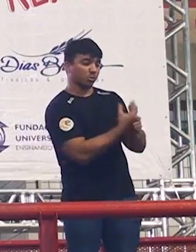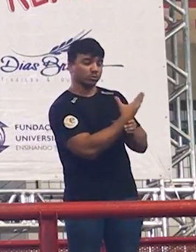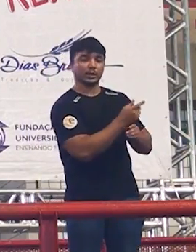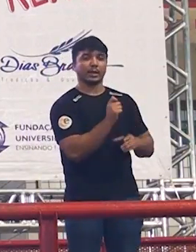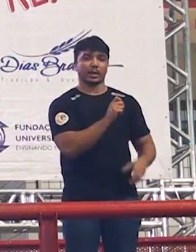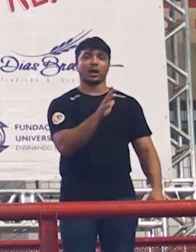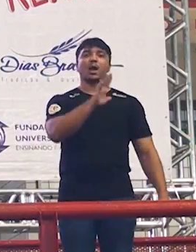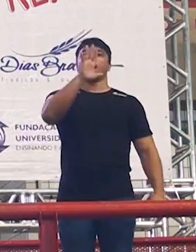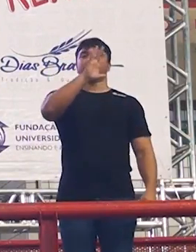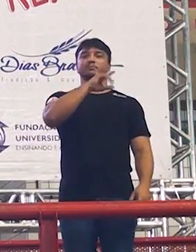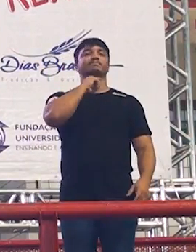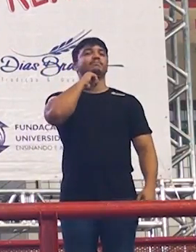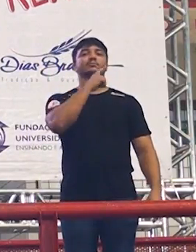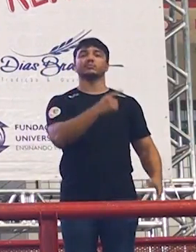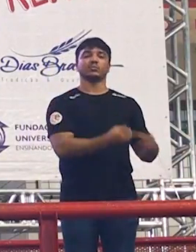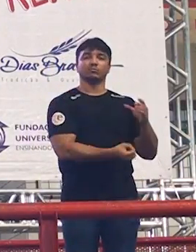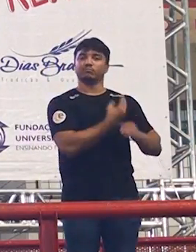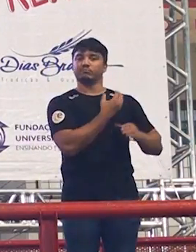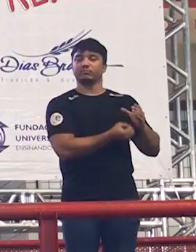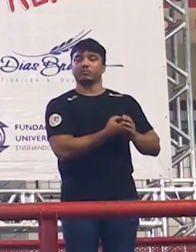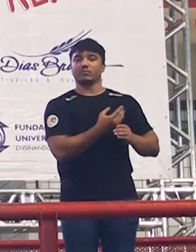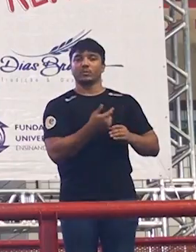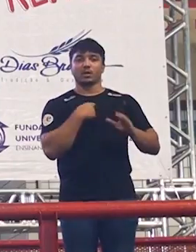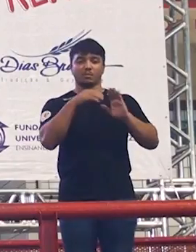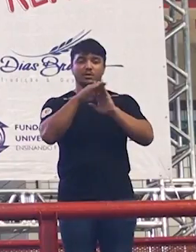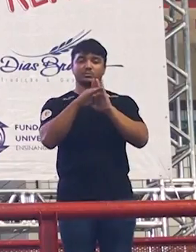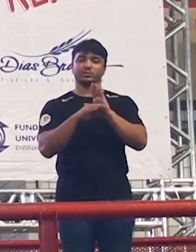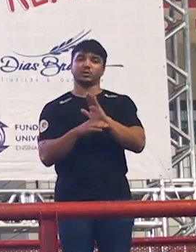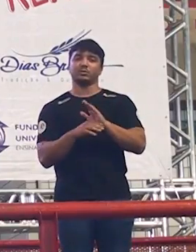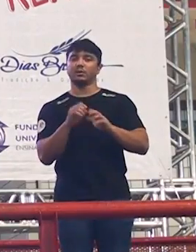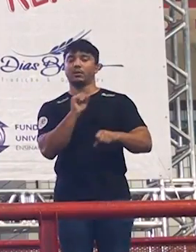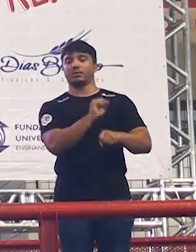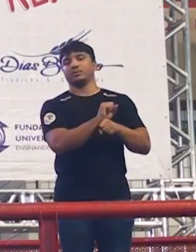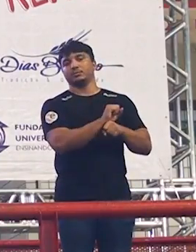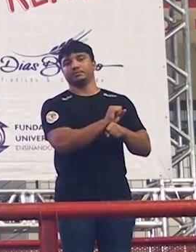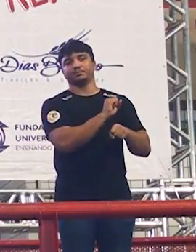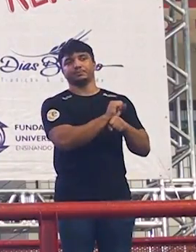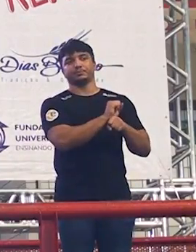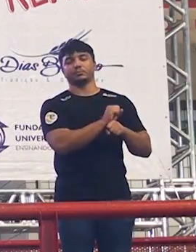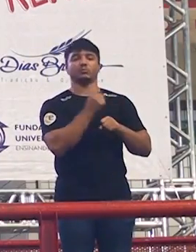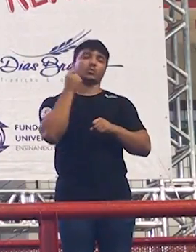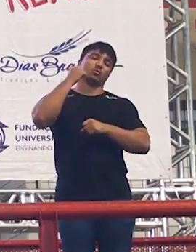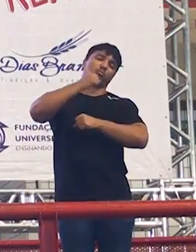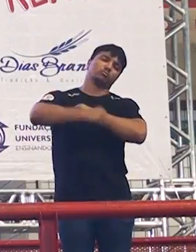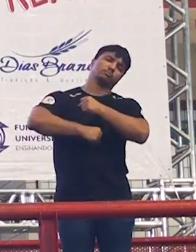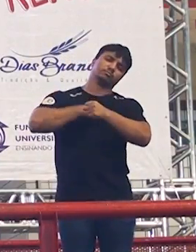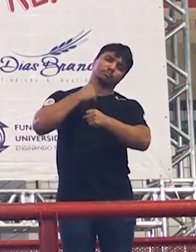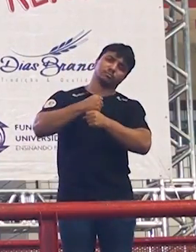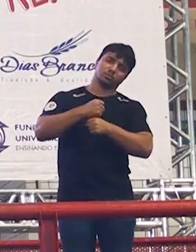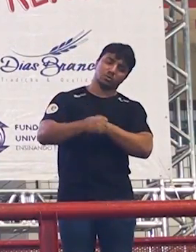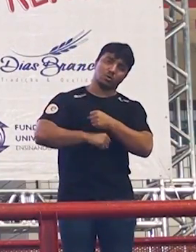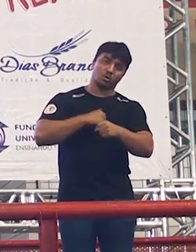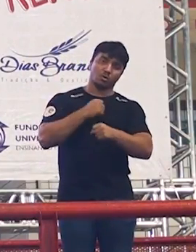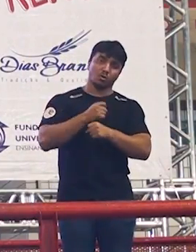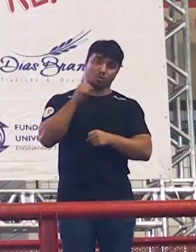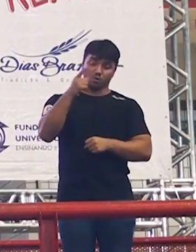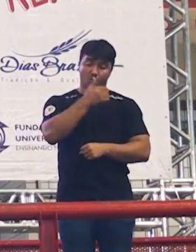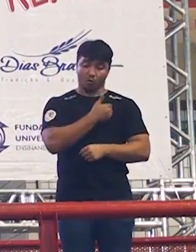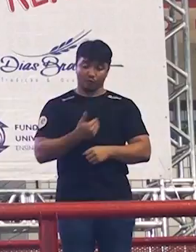ele não conseguia produzir. Então o projeto ficou meio que engavetado. Depois de alguns anos, o governo